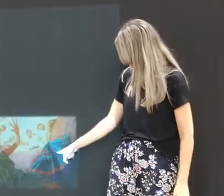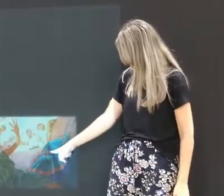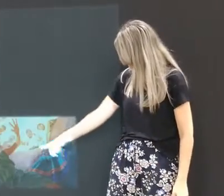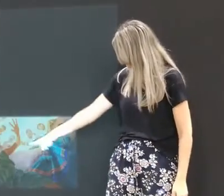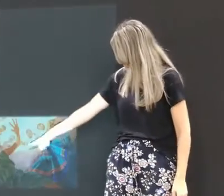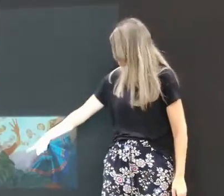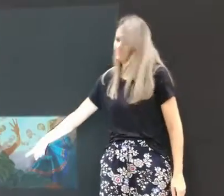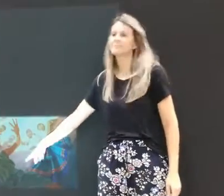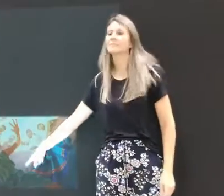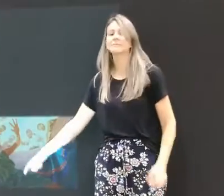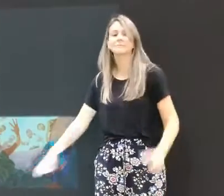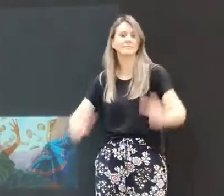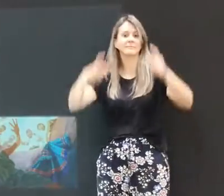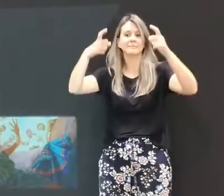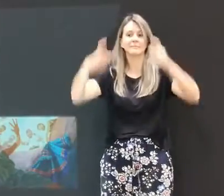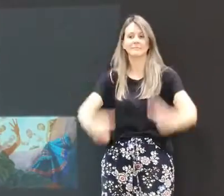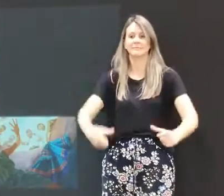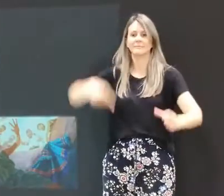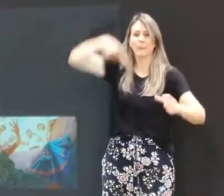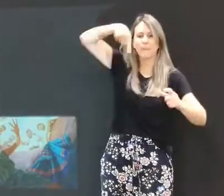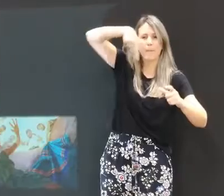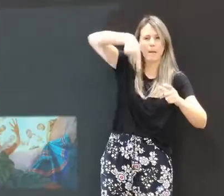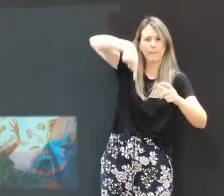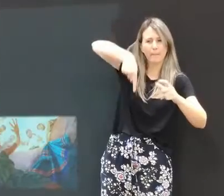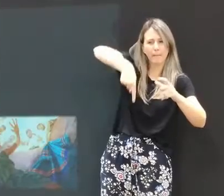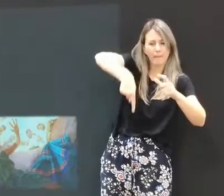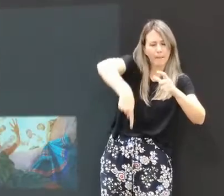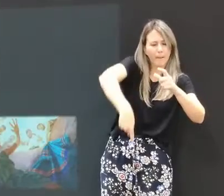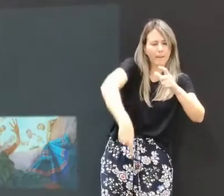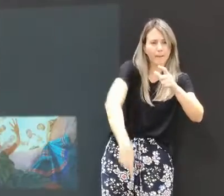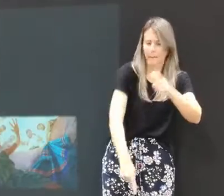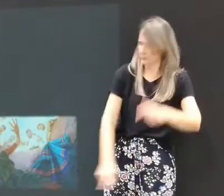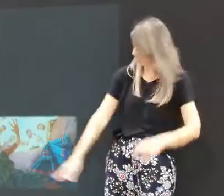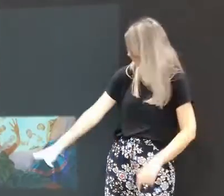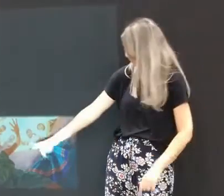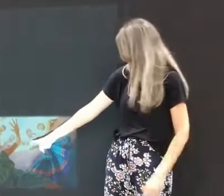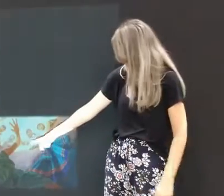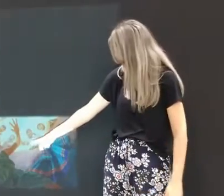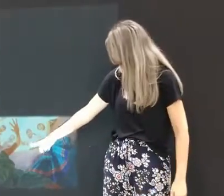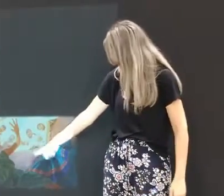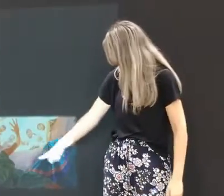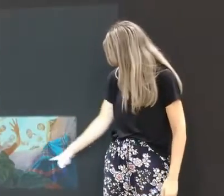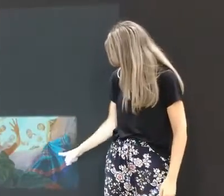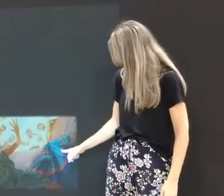Tá vendo aqui a imagem? O poço profundo que os irmãos jogaram Jacó.